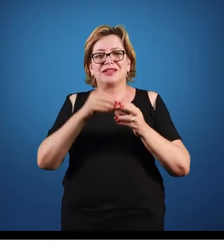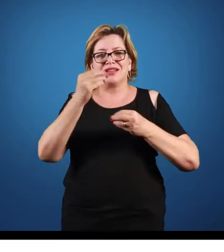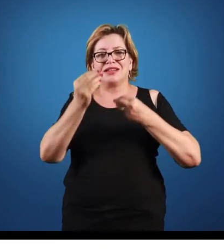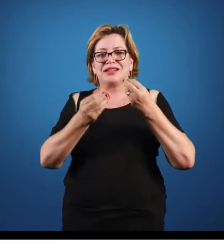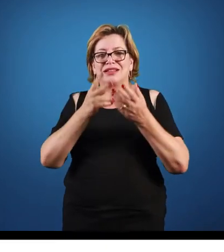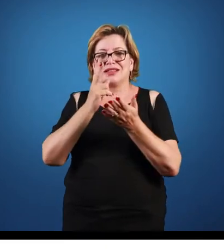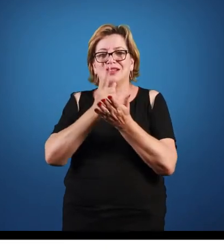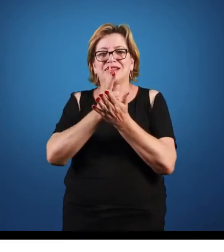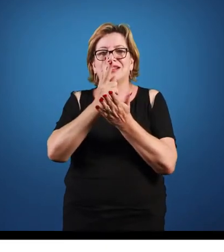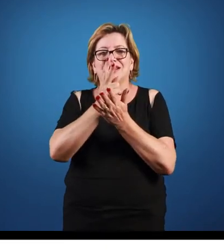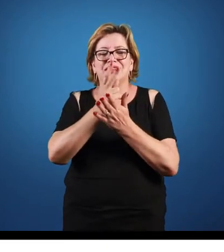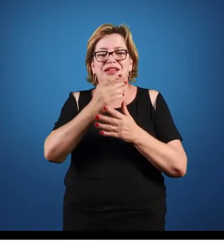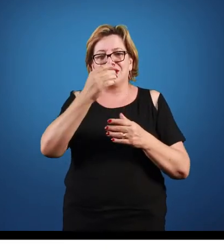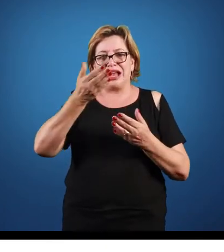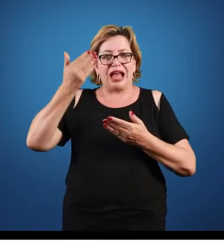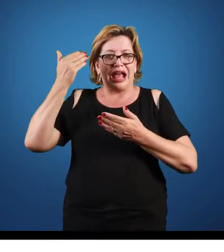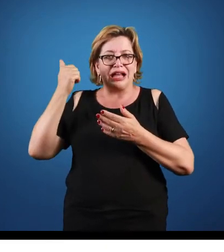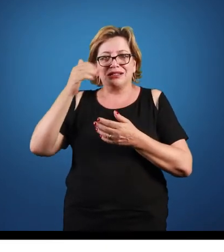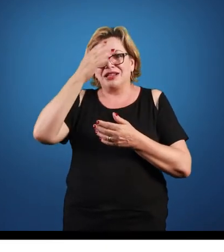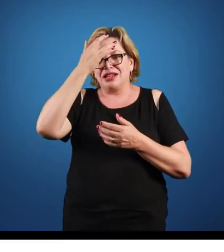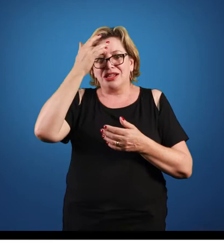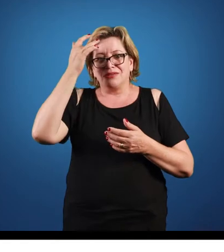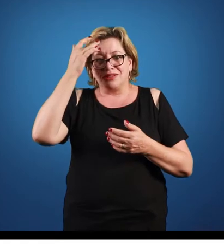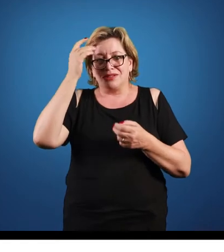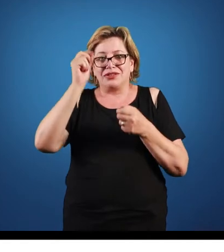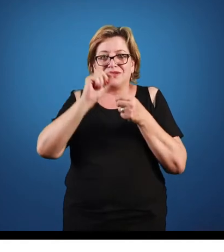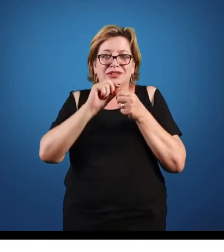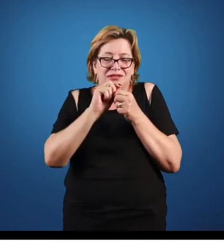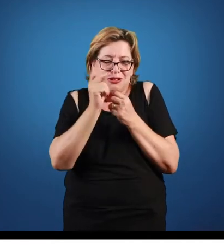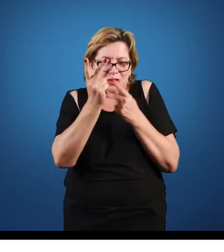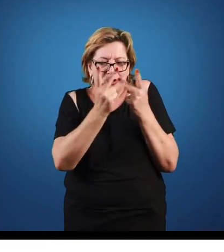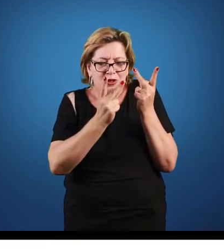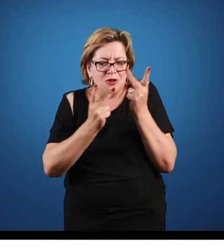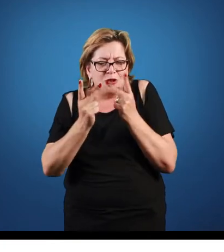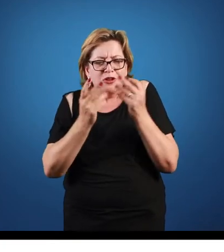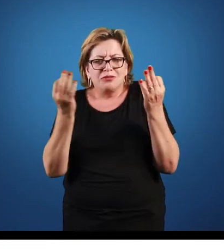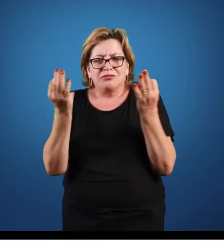da amazônia desenhos profissional